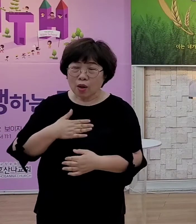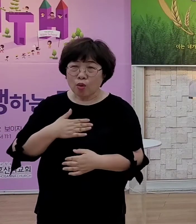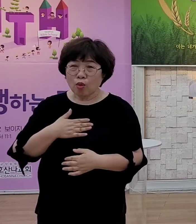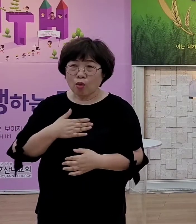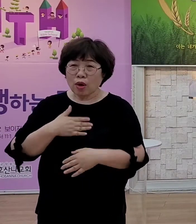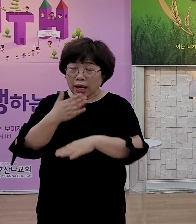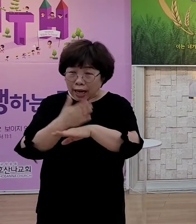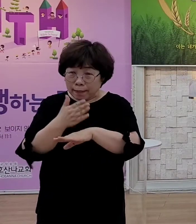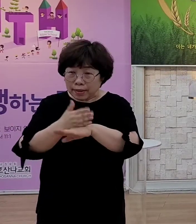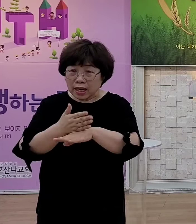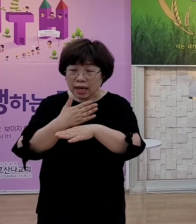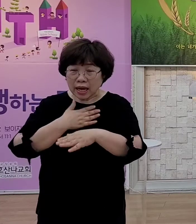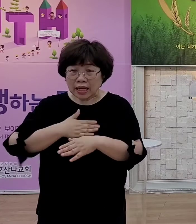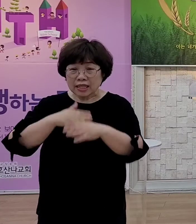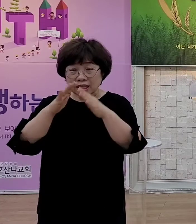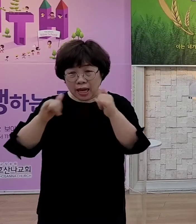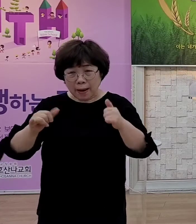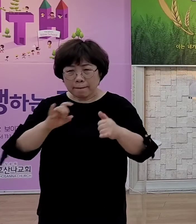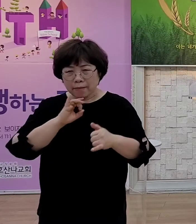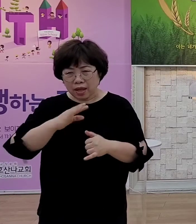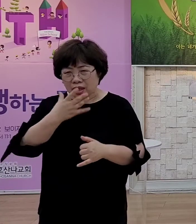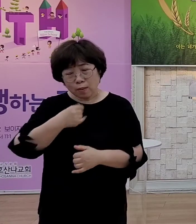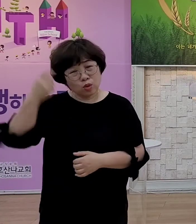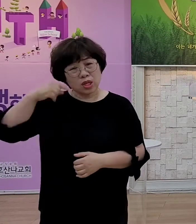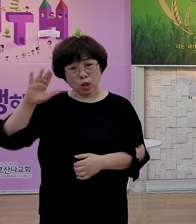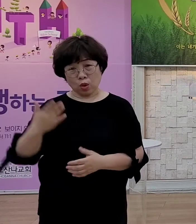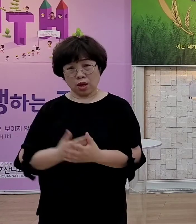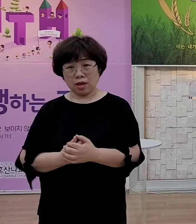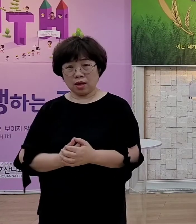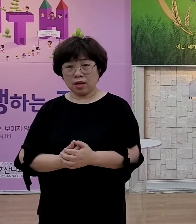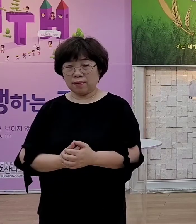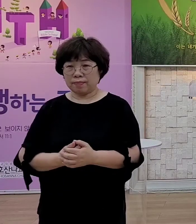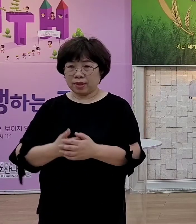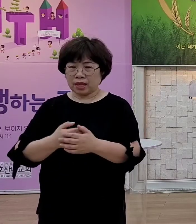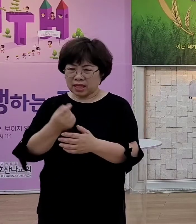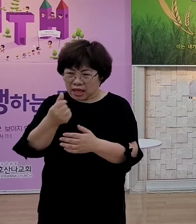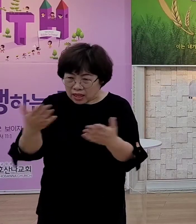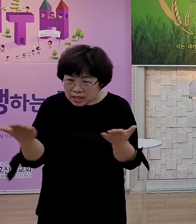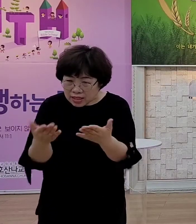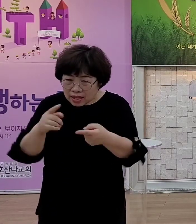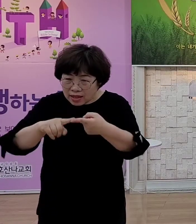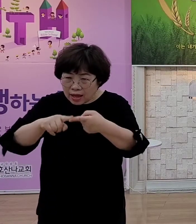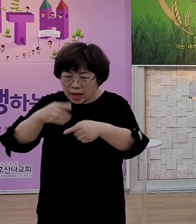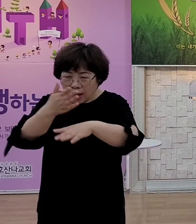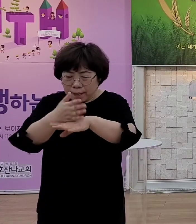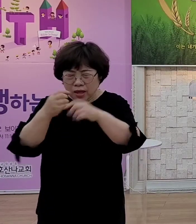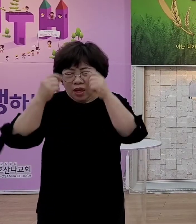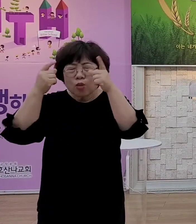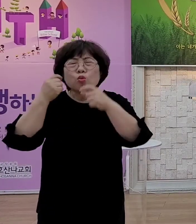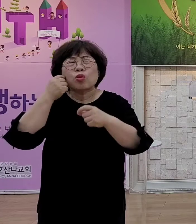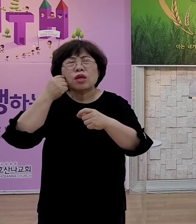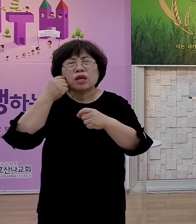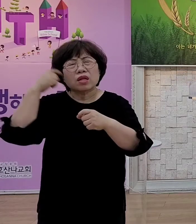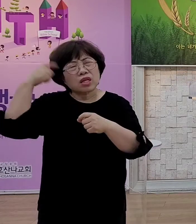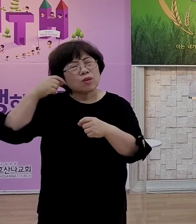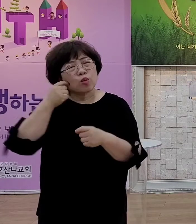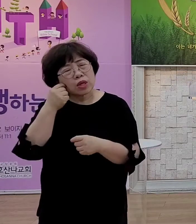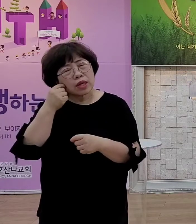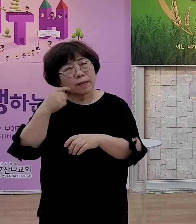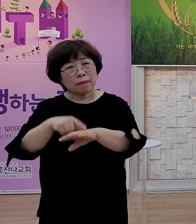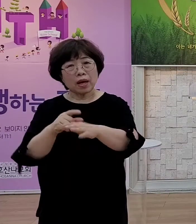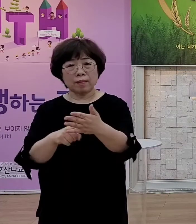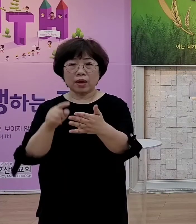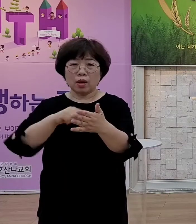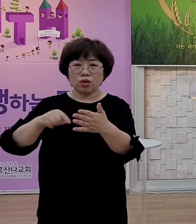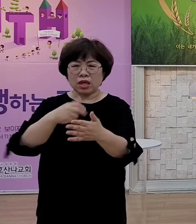줄 아는 자가 이 행복이 있지. 이 작은 것을 감사를 느끼지 못하는 그런 마음에는 절대로